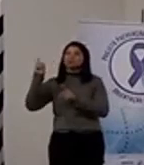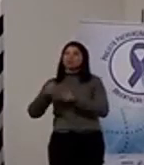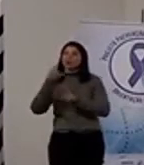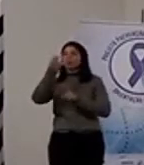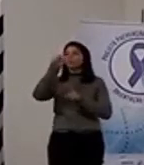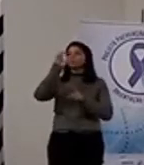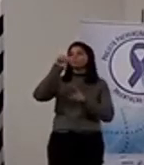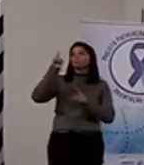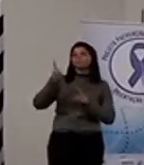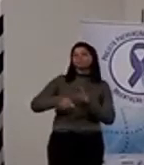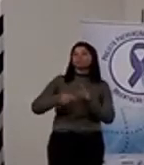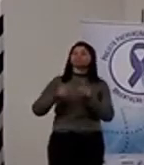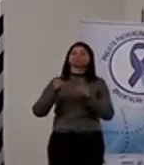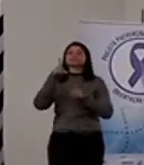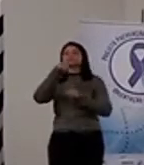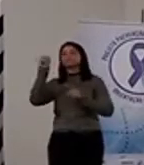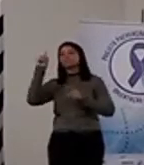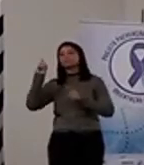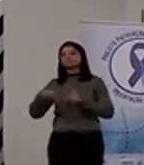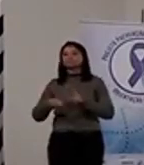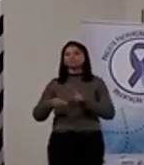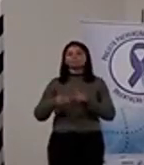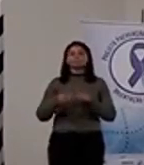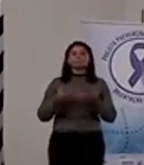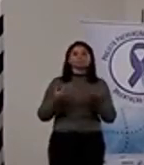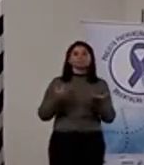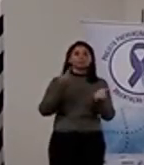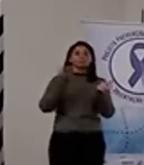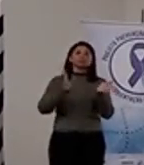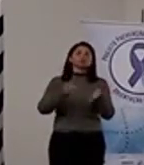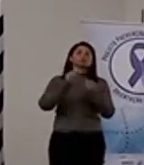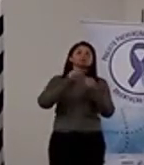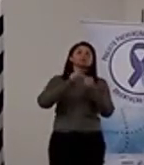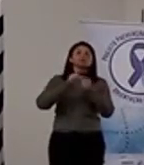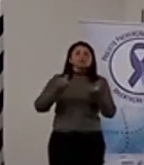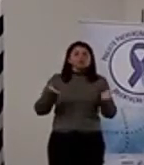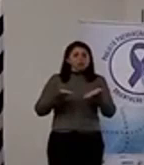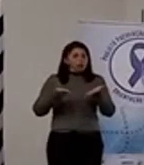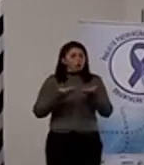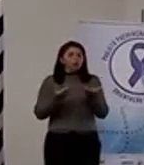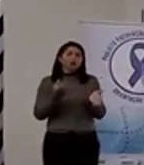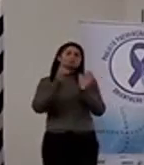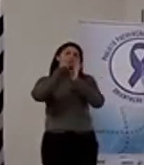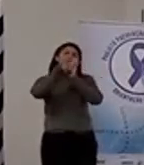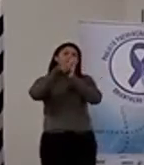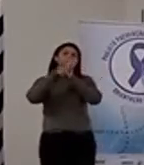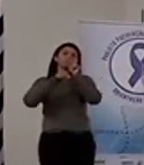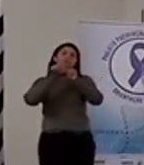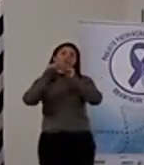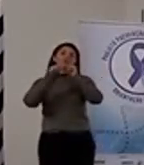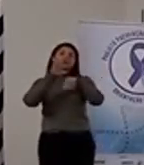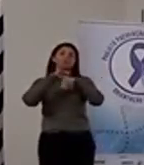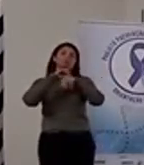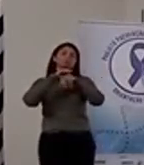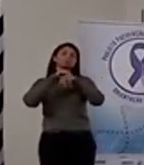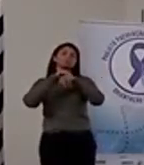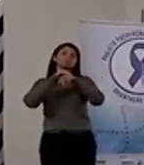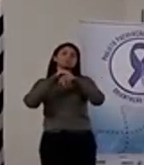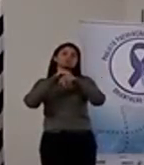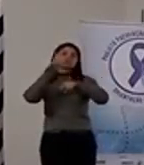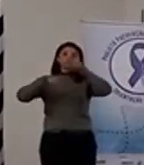1 para 90 mil, 1 para 100 mil. A gente fez alguns diagnósticos agora, com parte do projeto, que foi uma doença que a frequência é 1 em 1